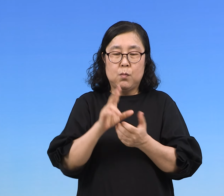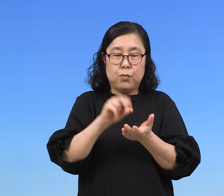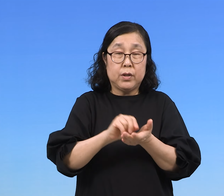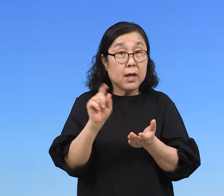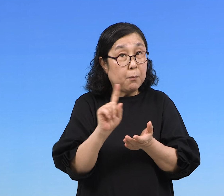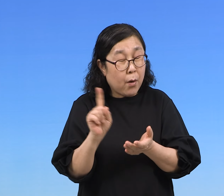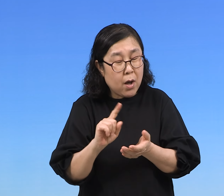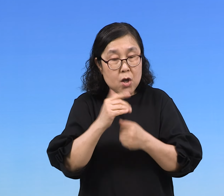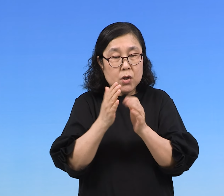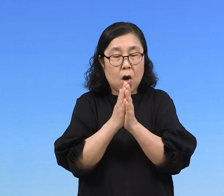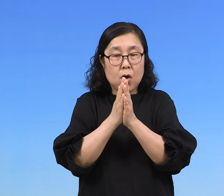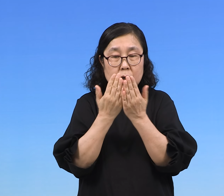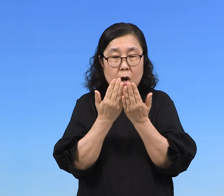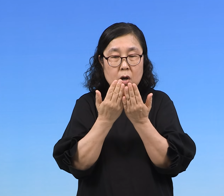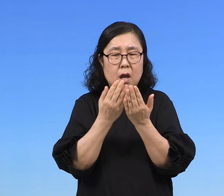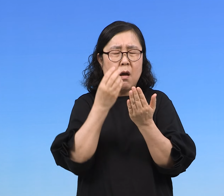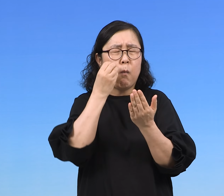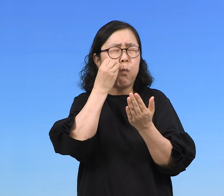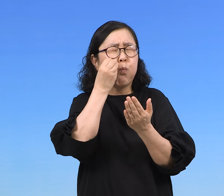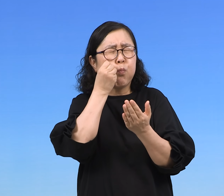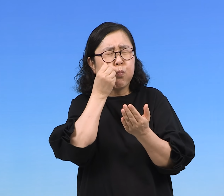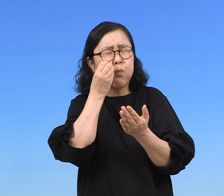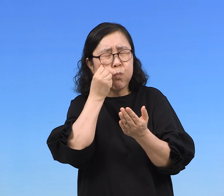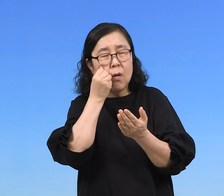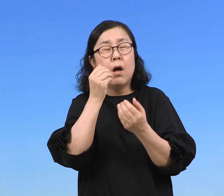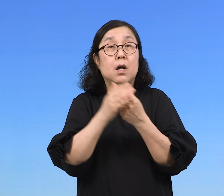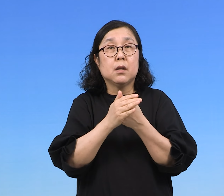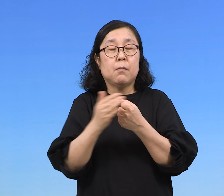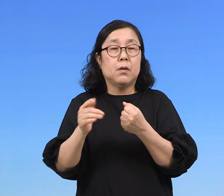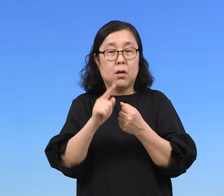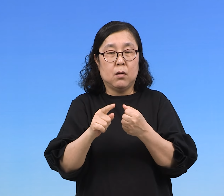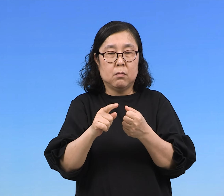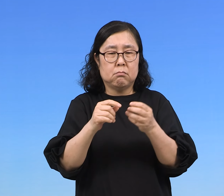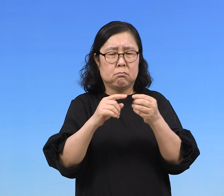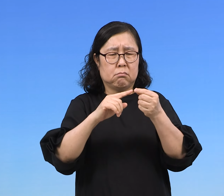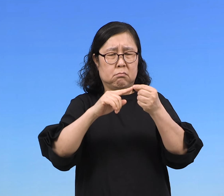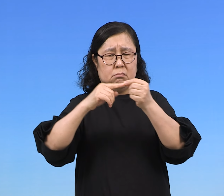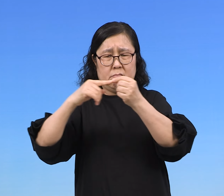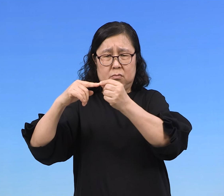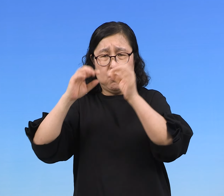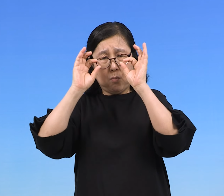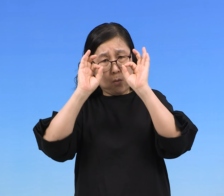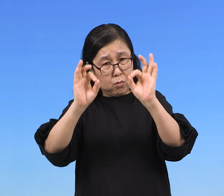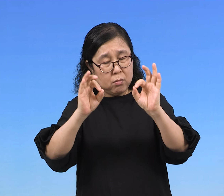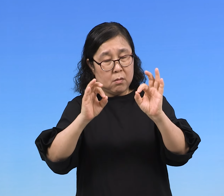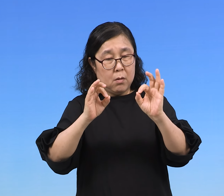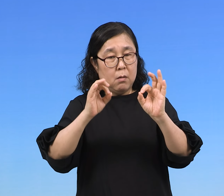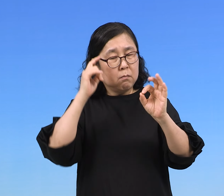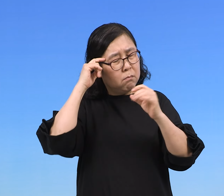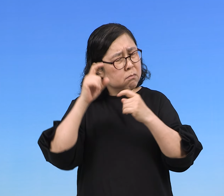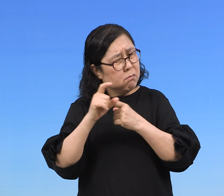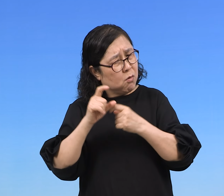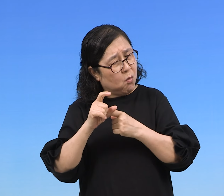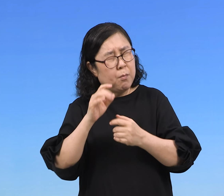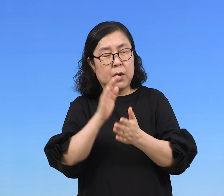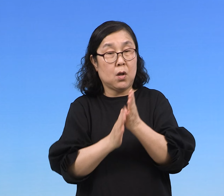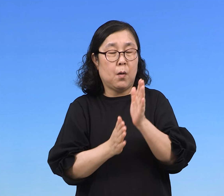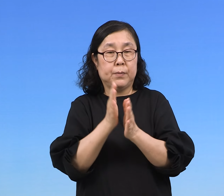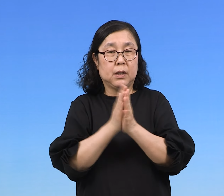구절을 아무 기대감 없이, 아무 어떤 저항감 없이 그냥 통과. 이 문제가